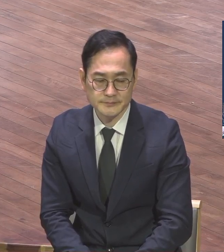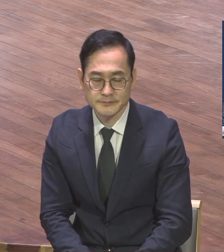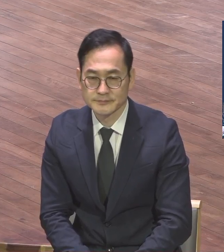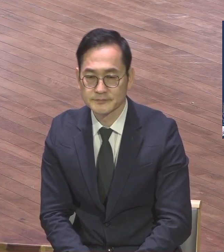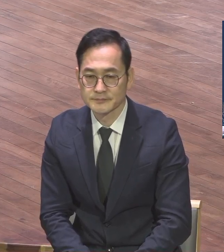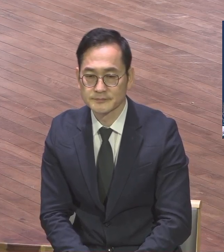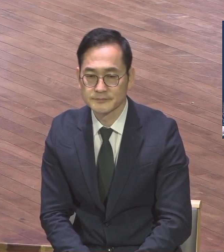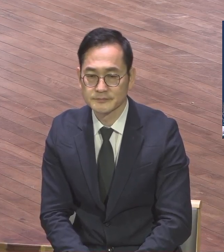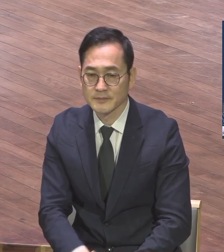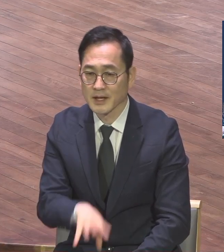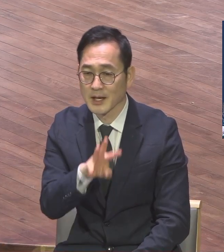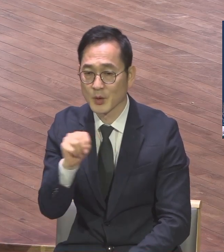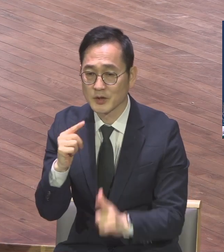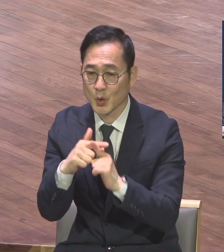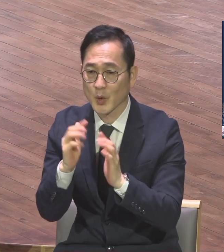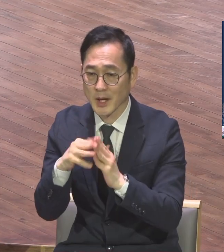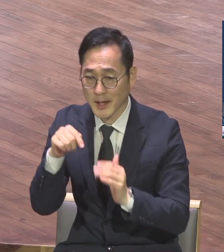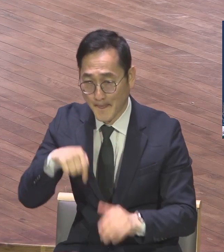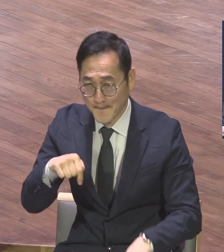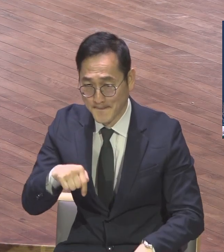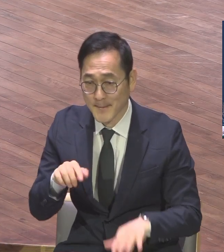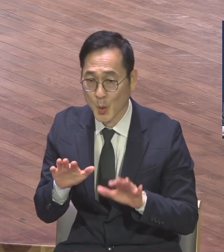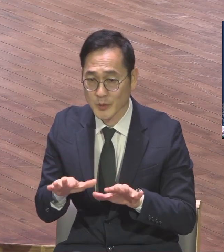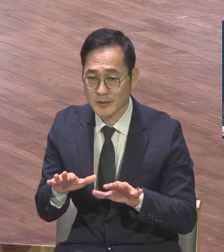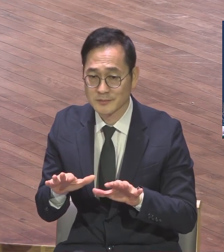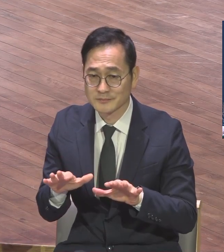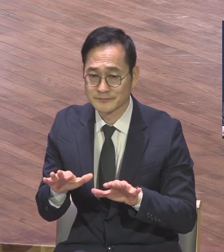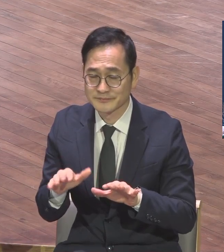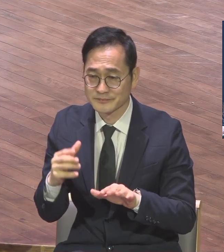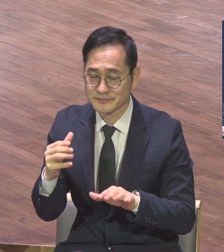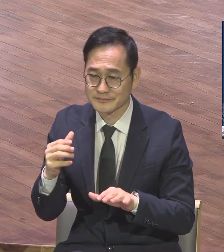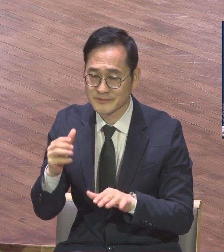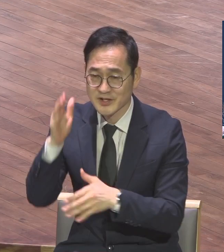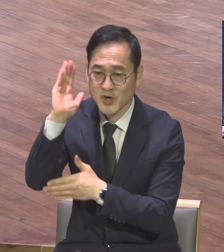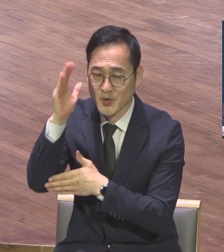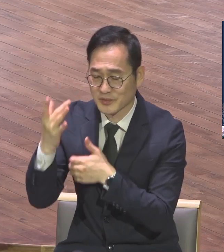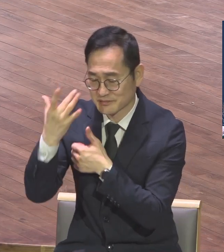오늘 애원교회 주일예배 이렇게 설교자로